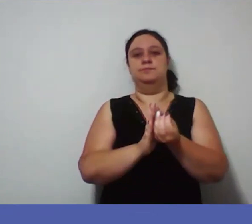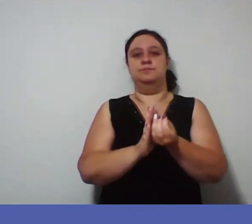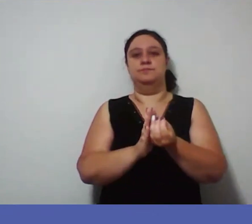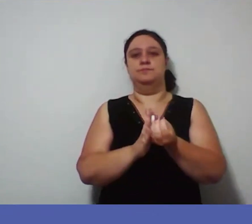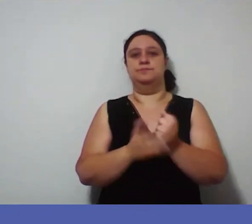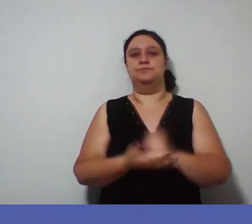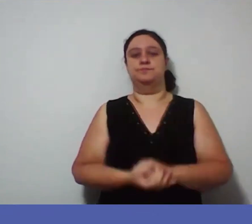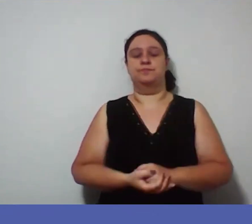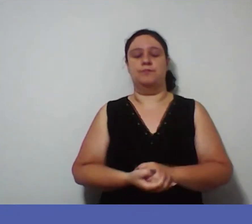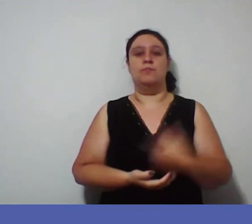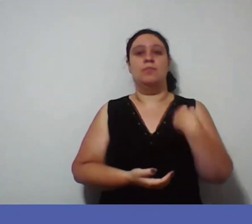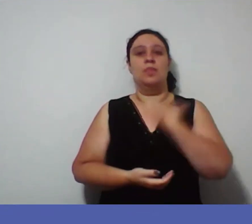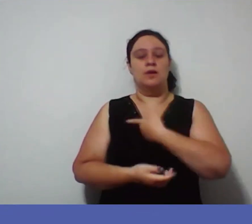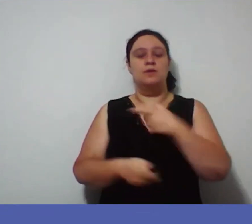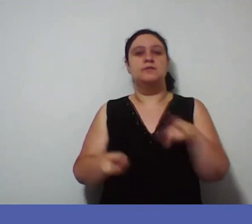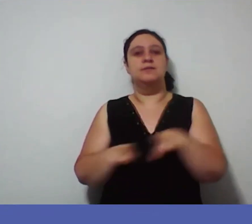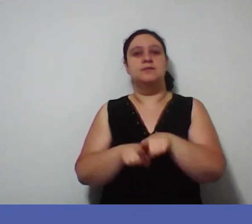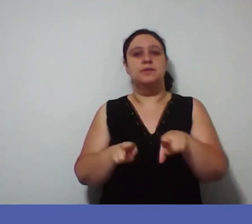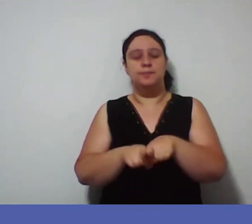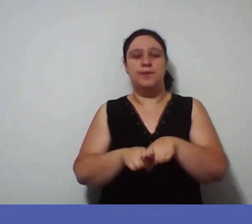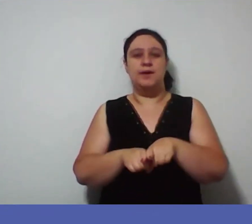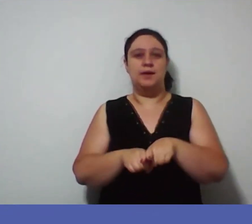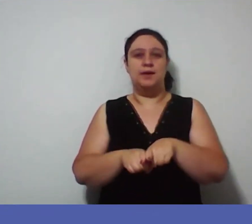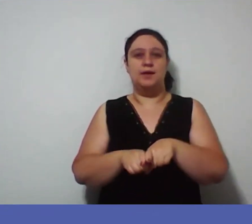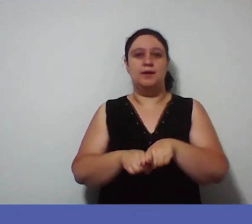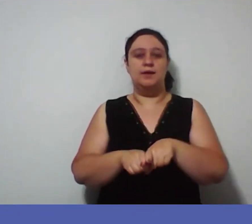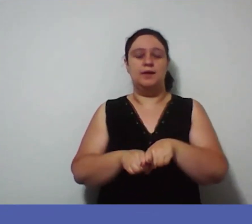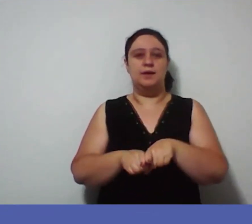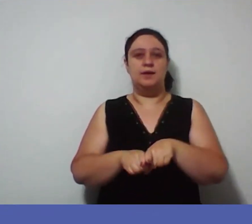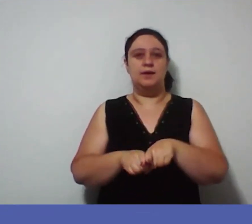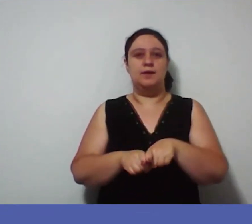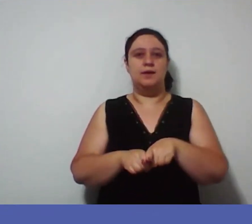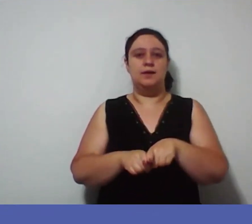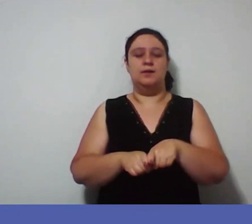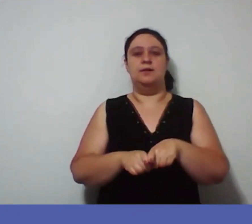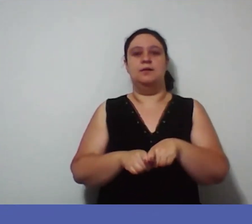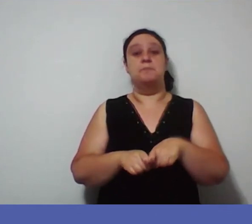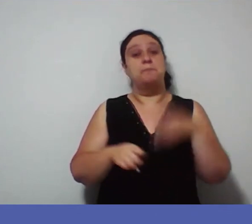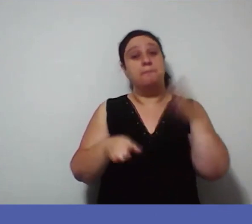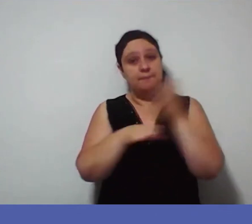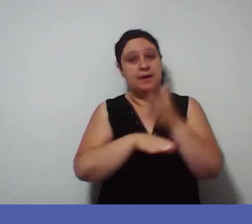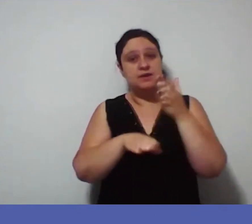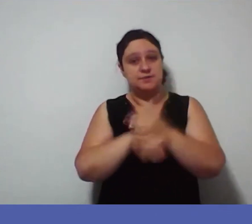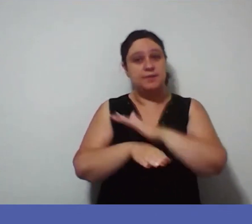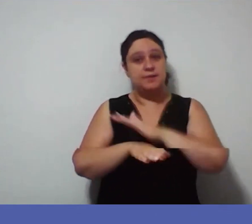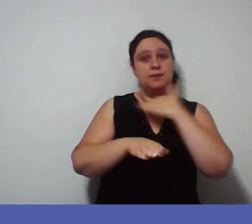a morte no nosso corpo, para que a vida opere nos irmãos na edificação.